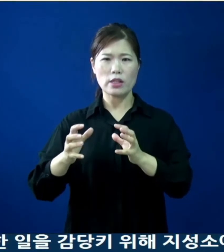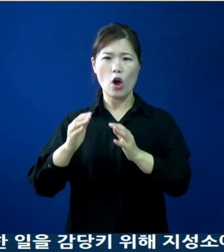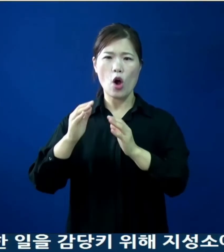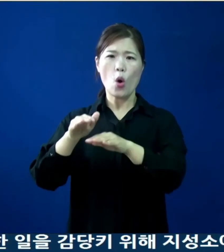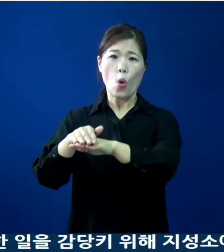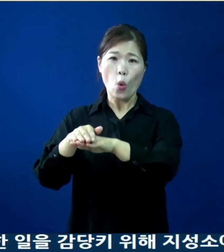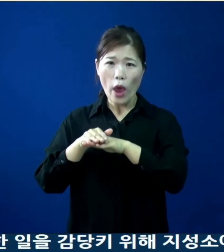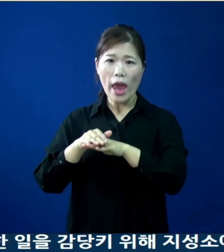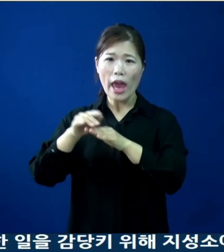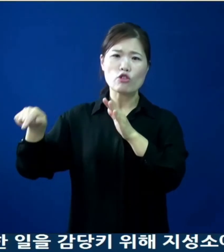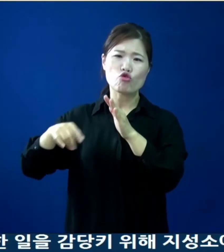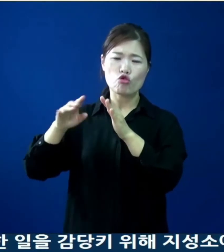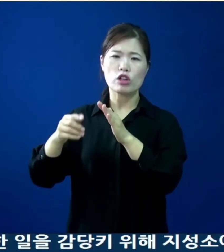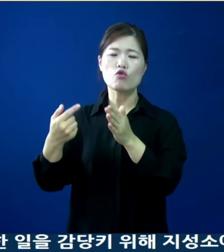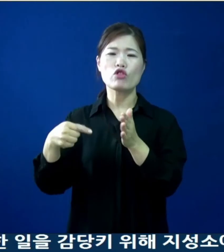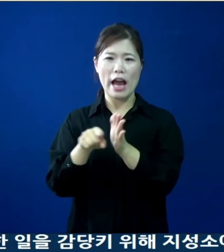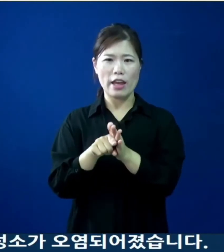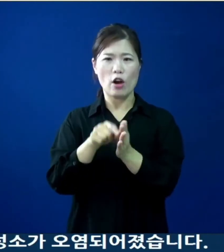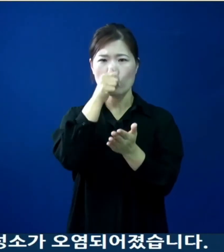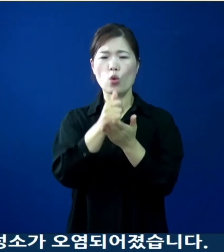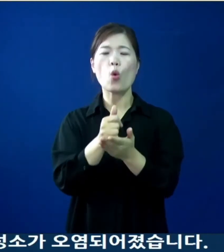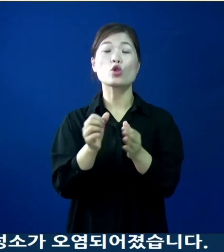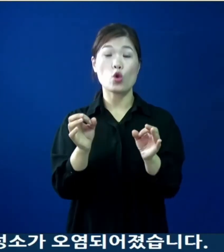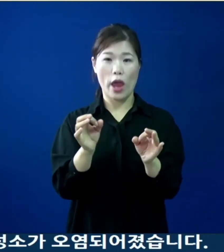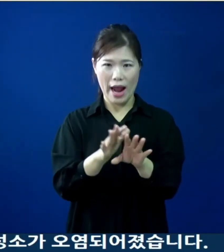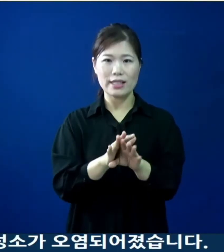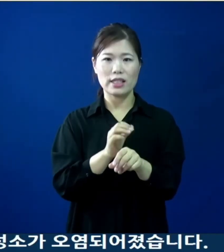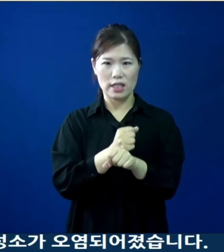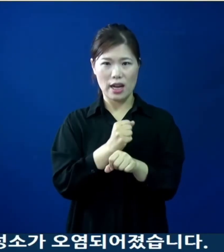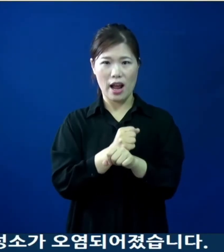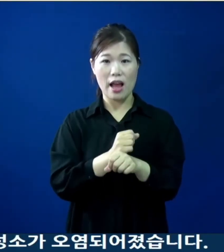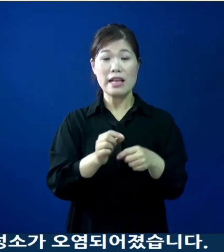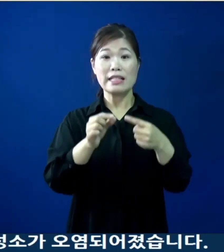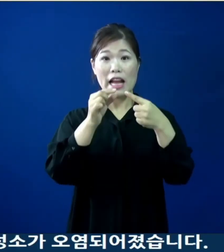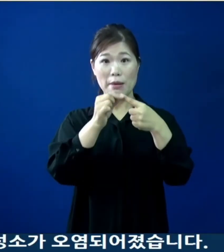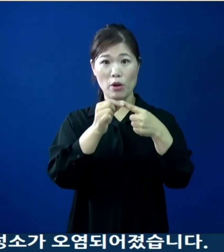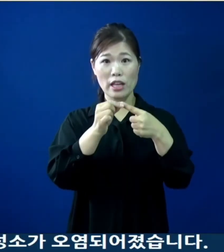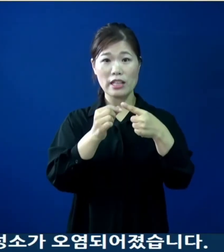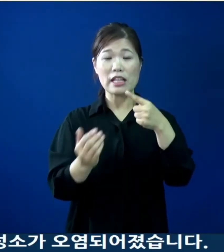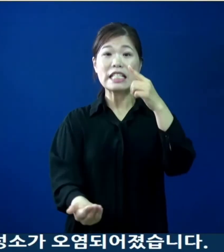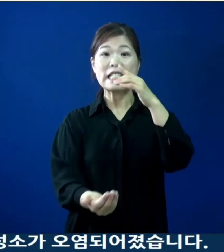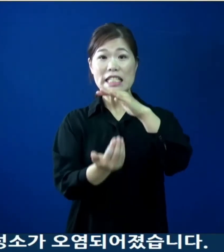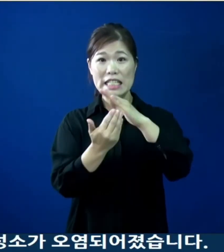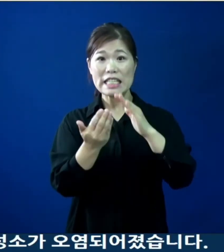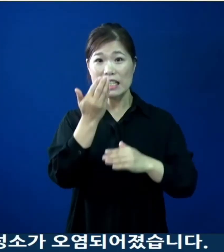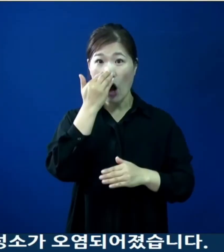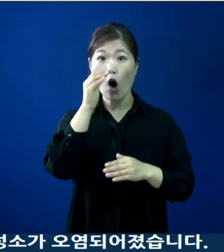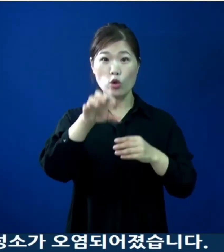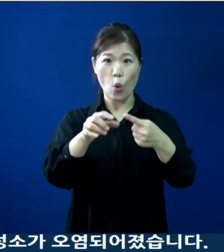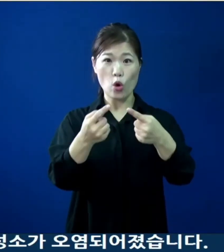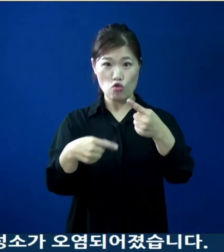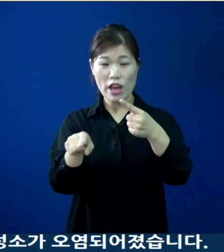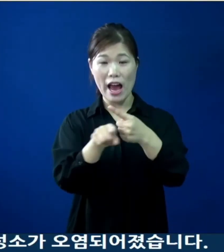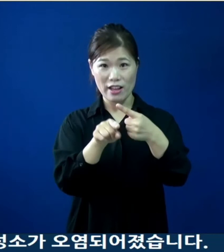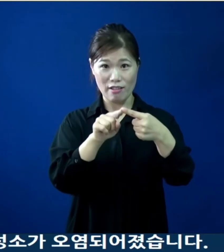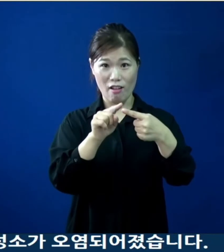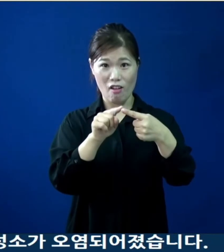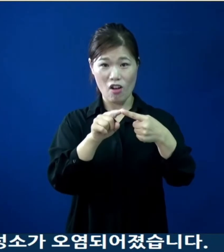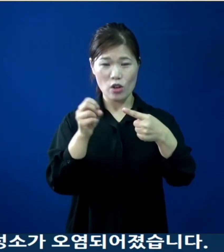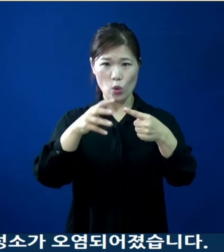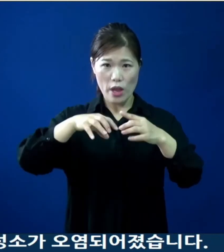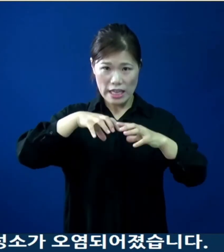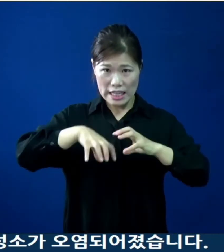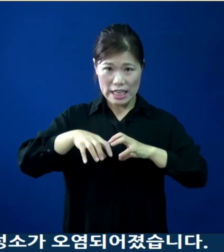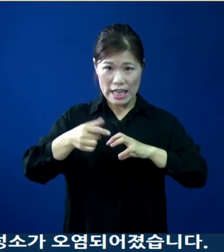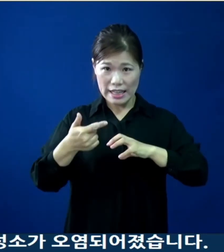위하여 속죄할지니라. 제일 먼저 지성소를 위해서 속죄하고요. 아까 성막 그림을 보시면 그 앞에 있는 내성소를 위해서